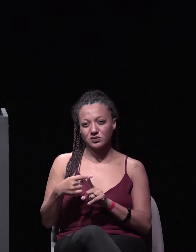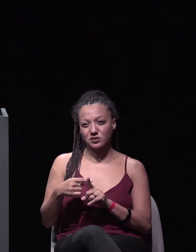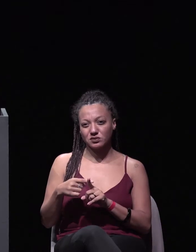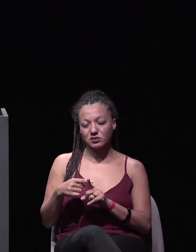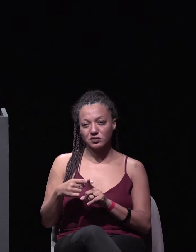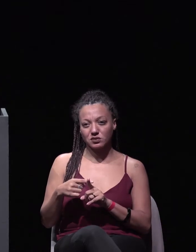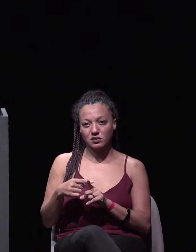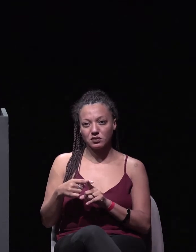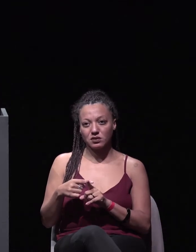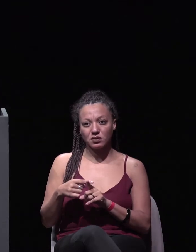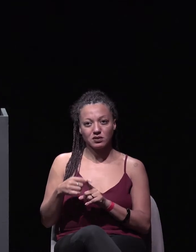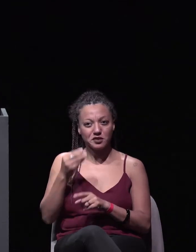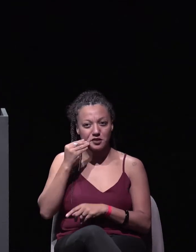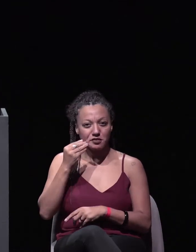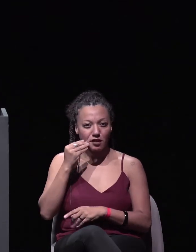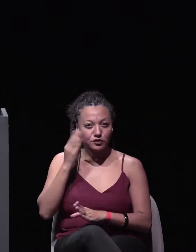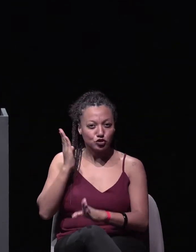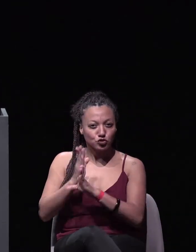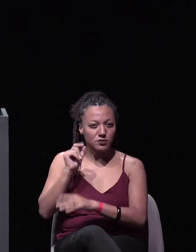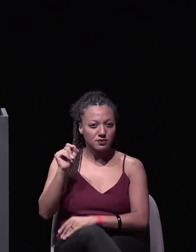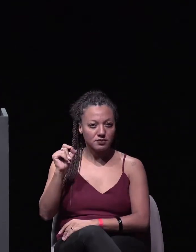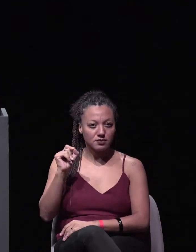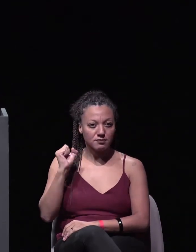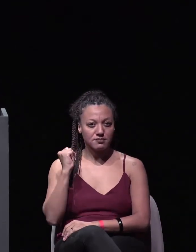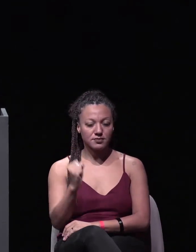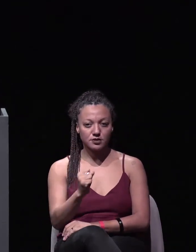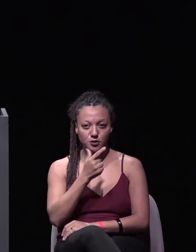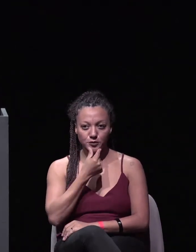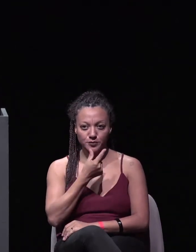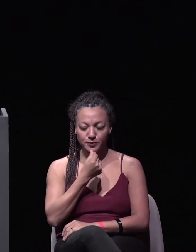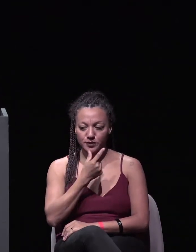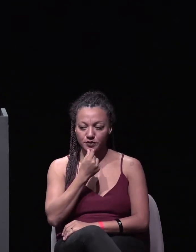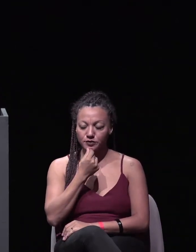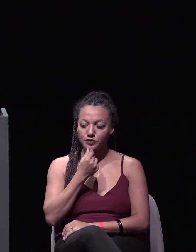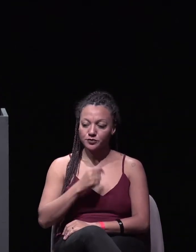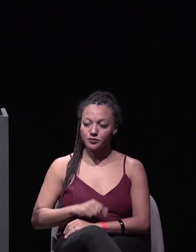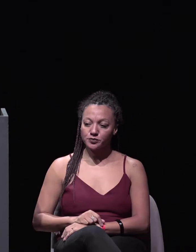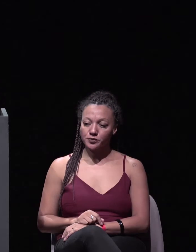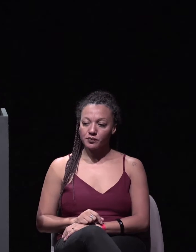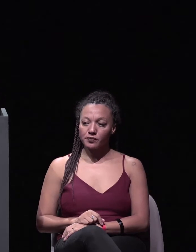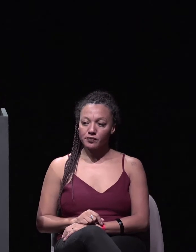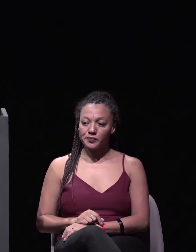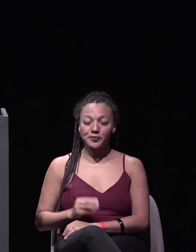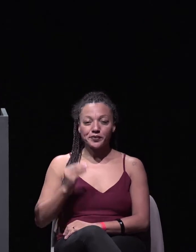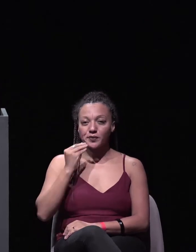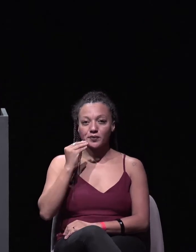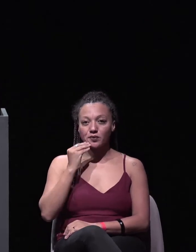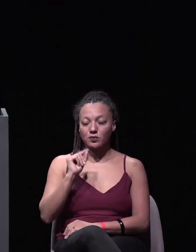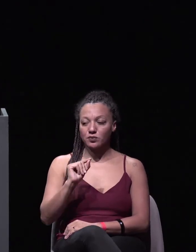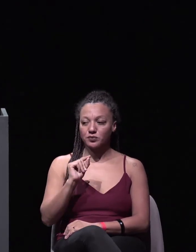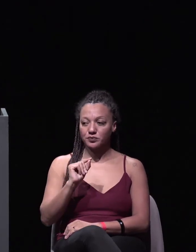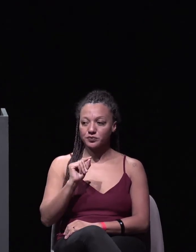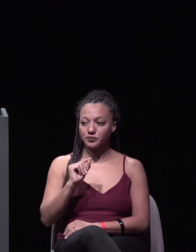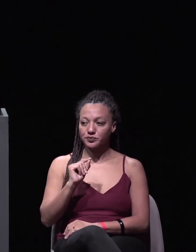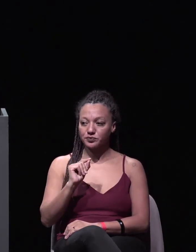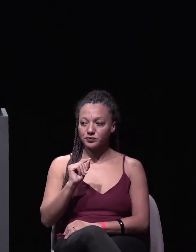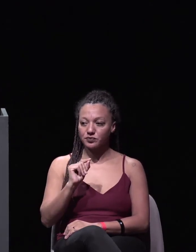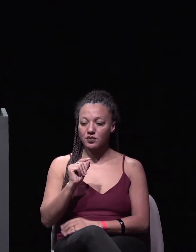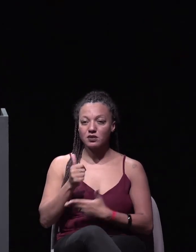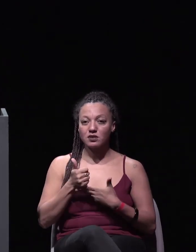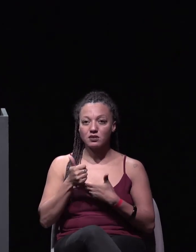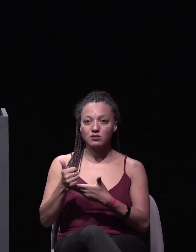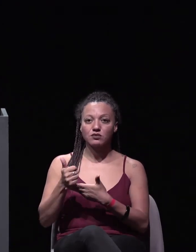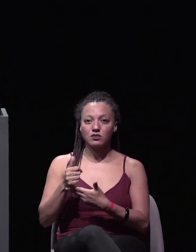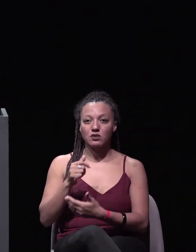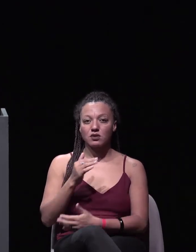fato, responsabilizar esses assassinos, etc., uma das iniciativas foi tentar levar o caso para o